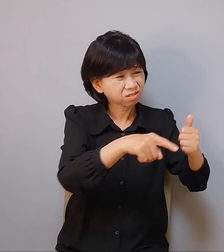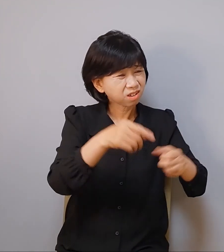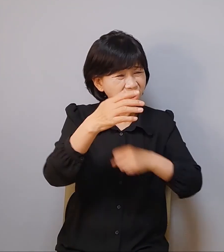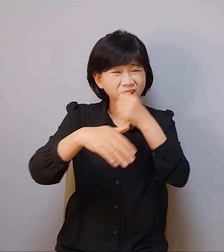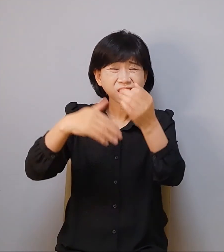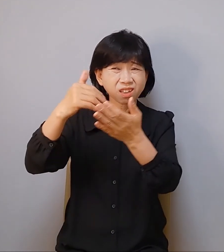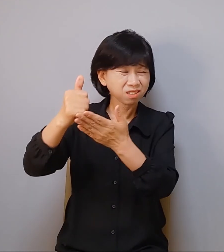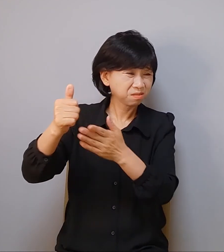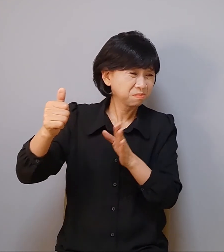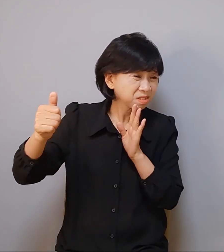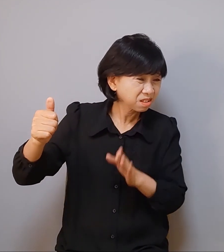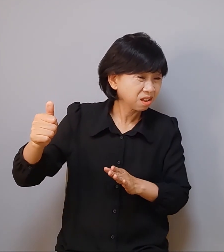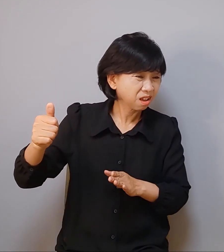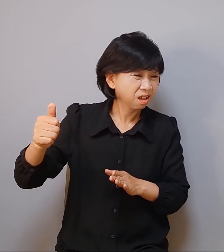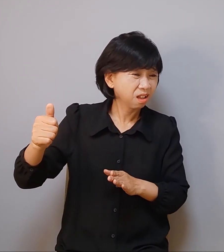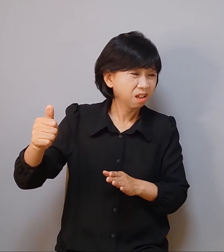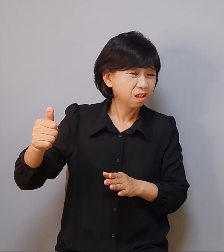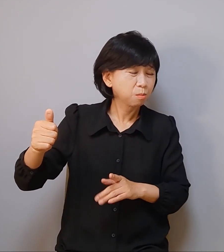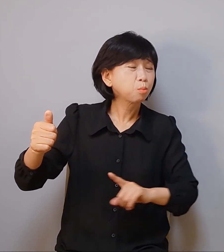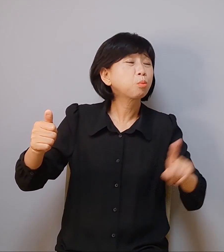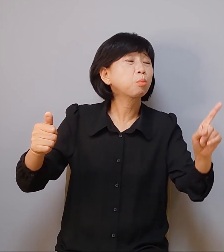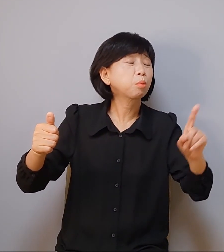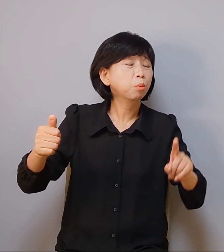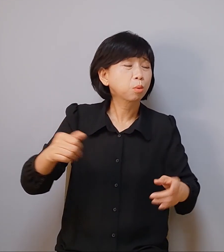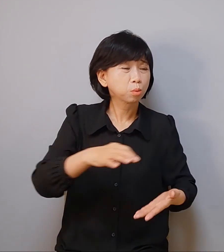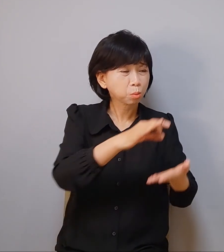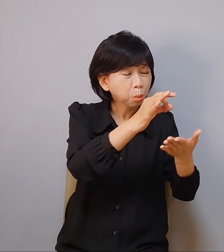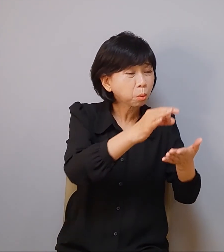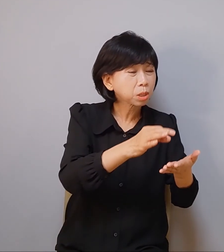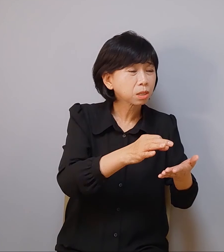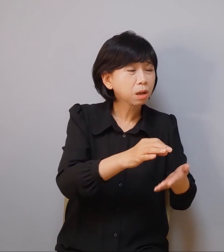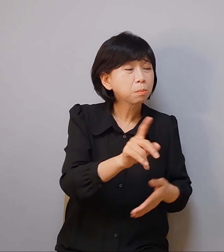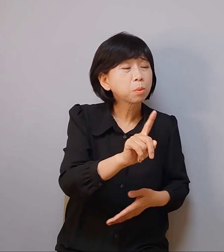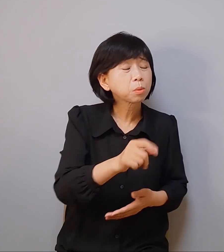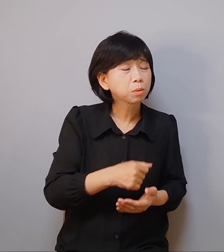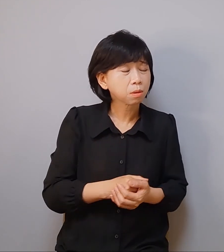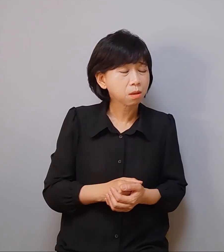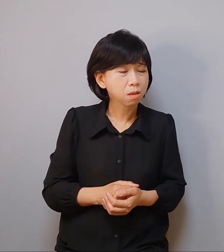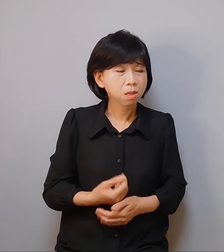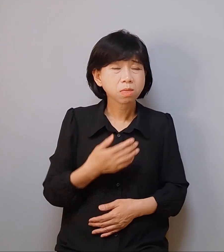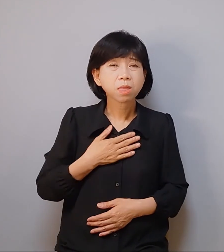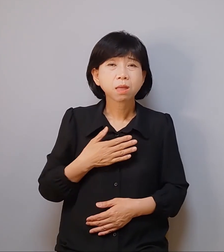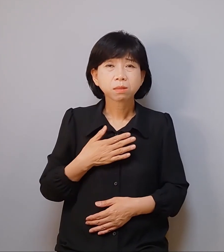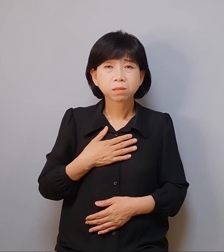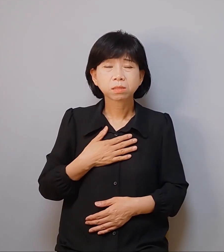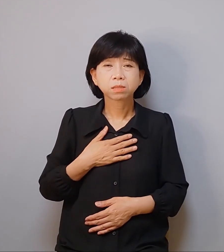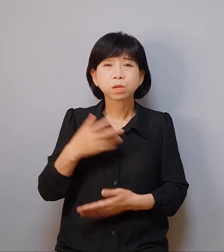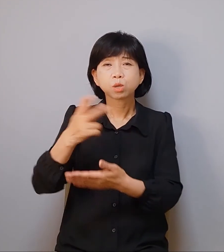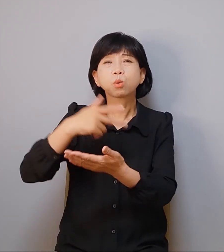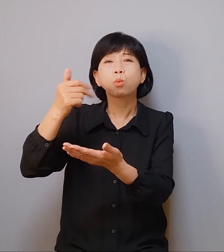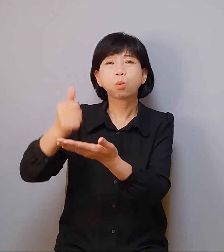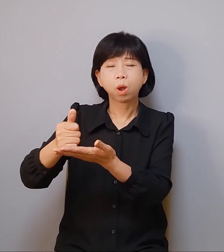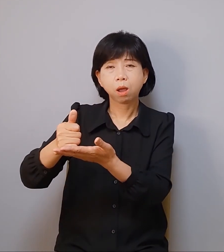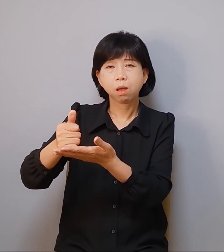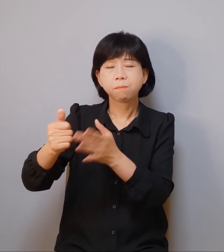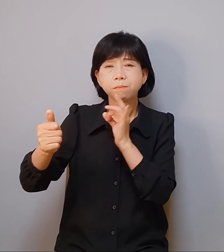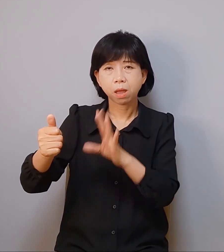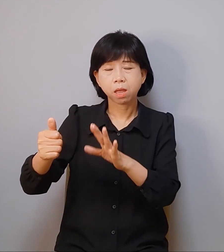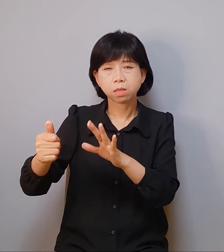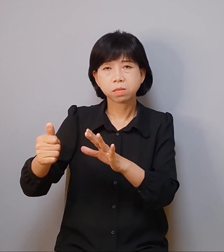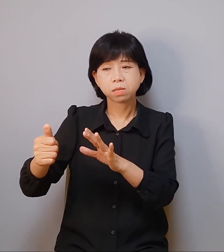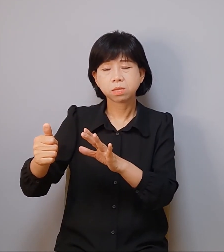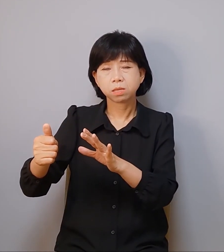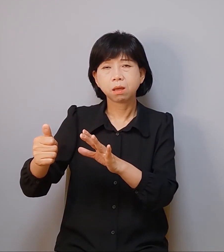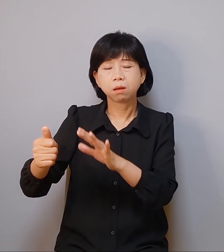오늘 택해라. 나와 내 집은 여호와만을 택하겠다. 할렐루야. 하나님만을